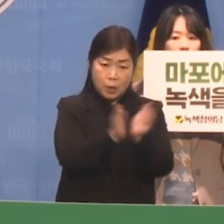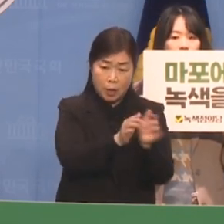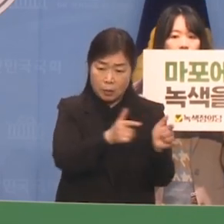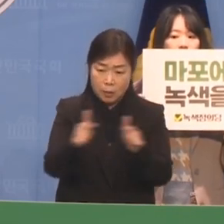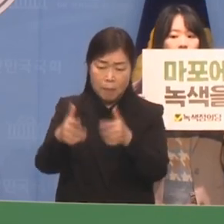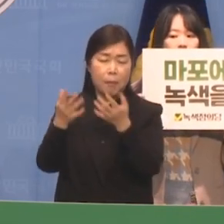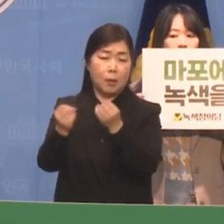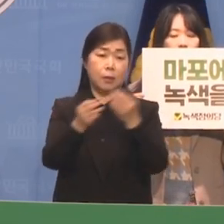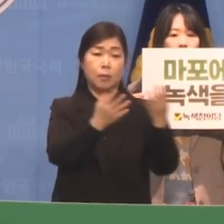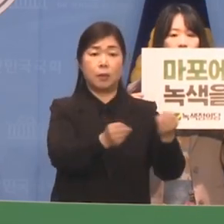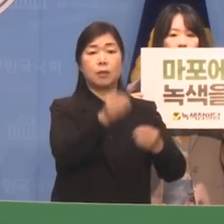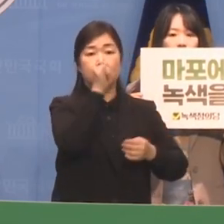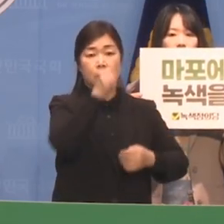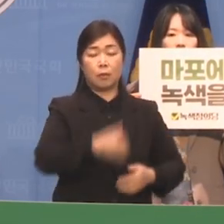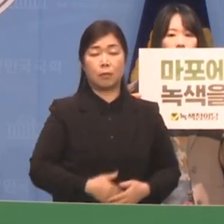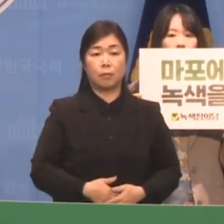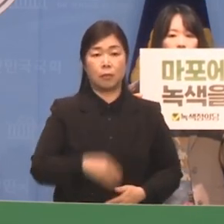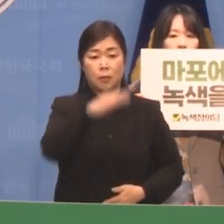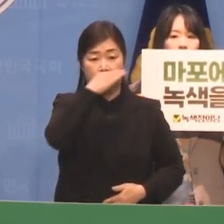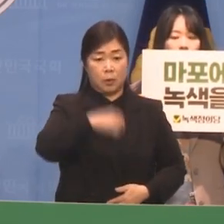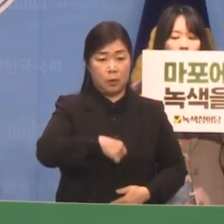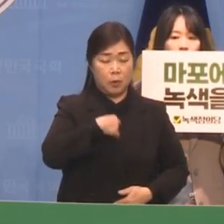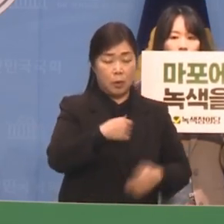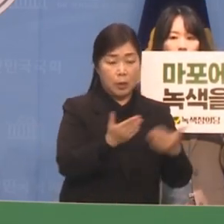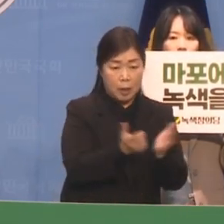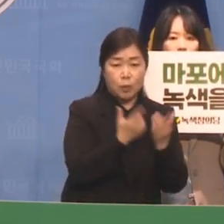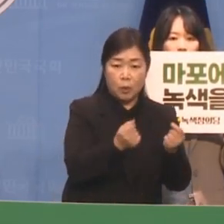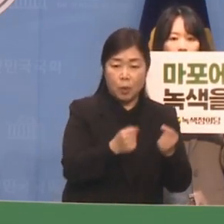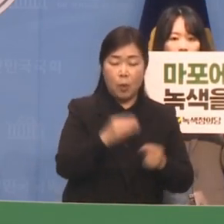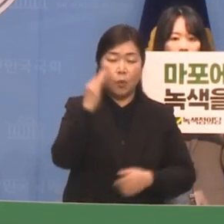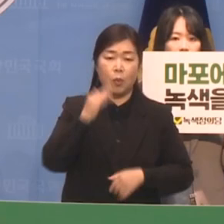있습니다. 정의당과 녹색당도